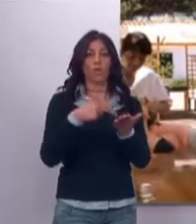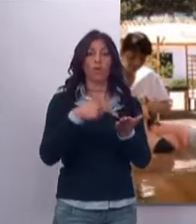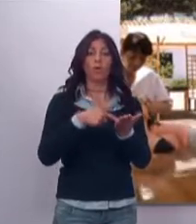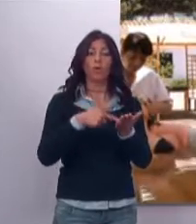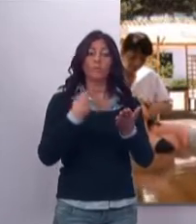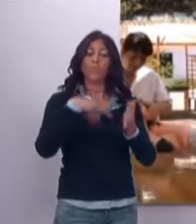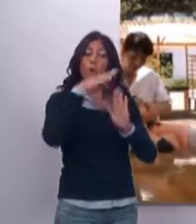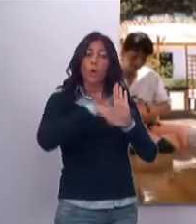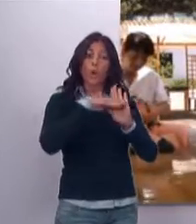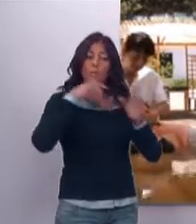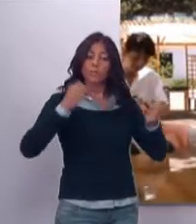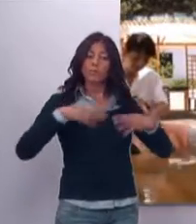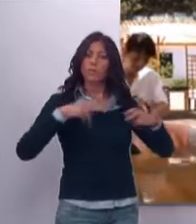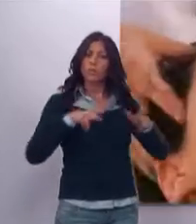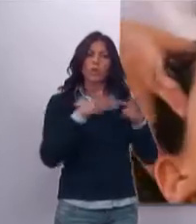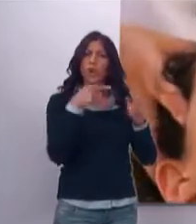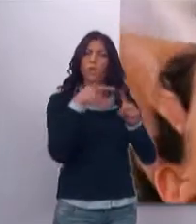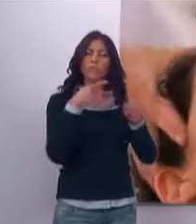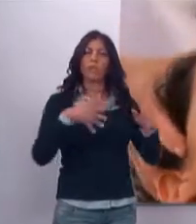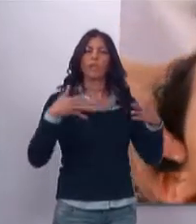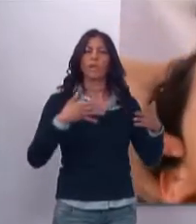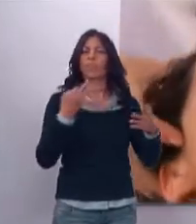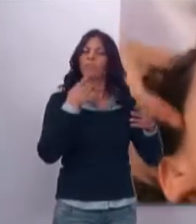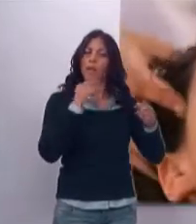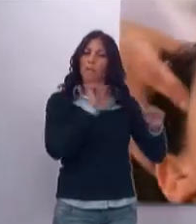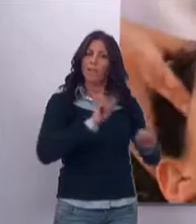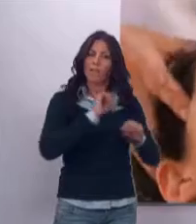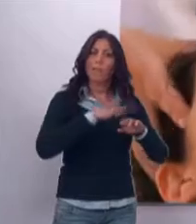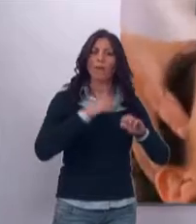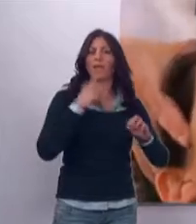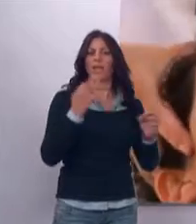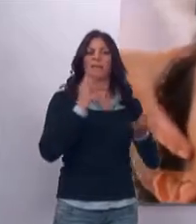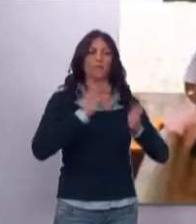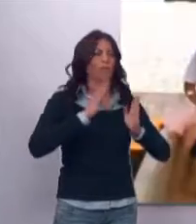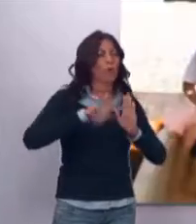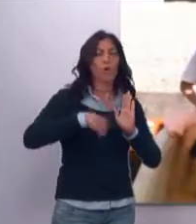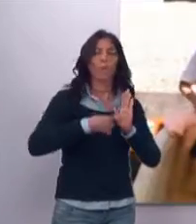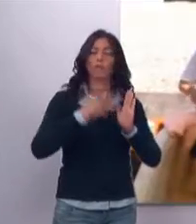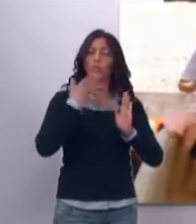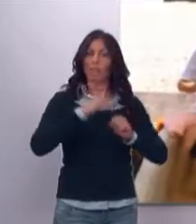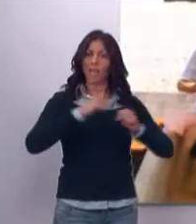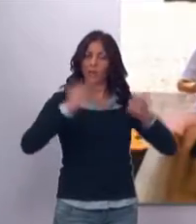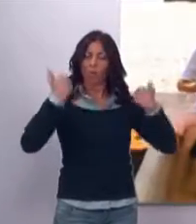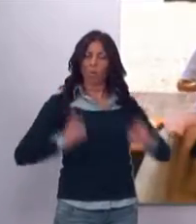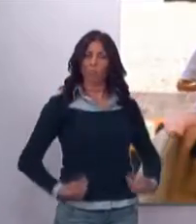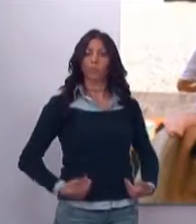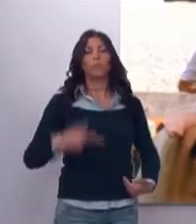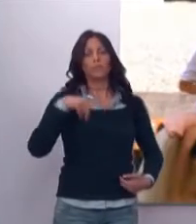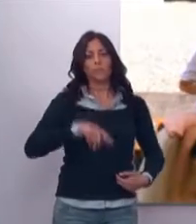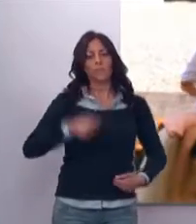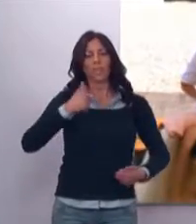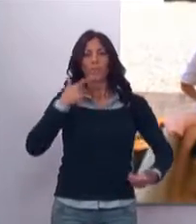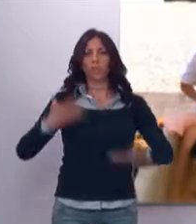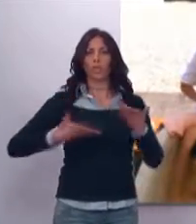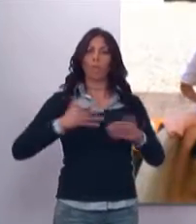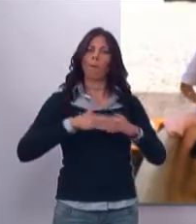O programa de termalismo social tiene como objetivo la prevención, rehabilitación y promoción integral de toda aquella persona mayor a través